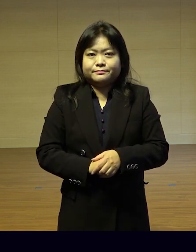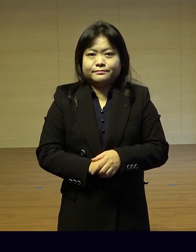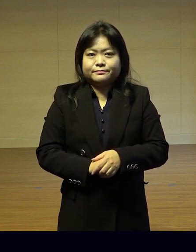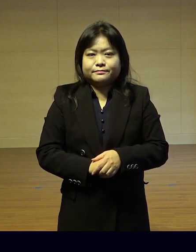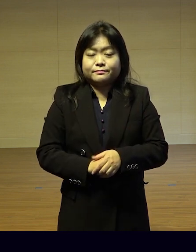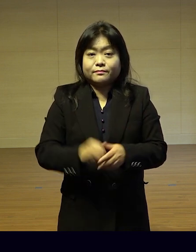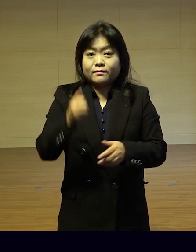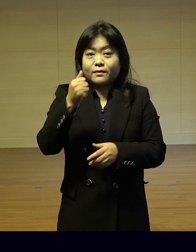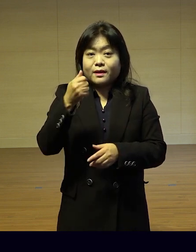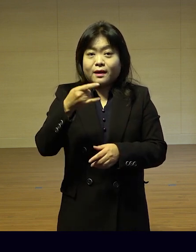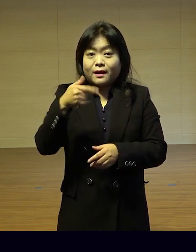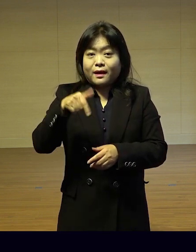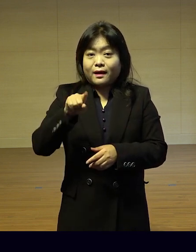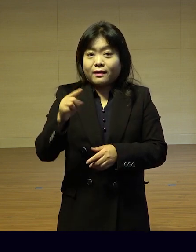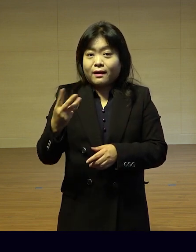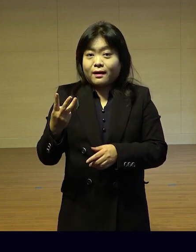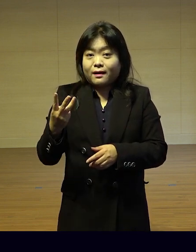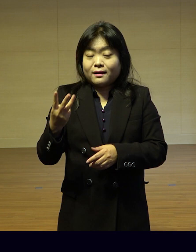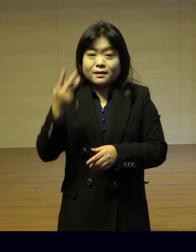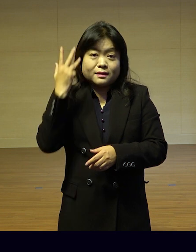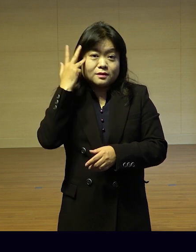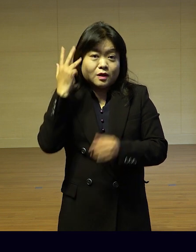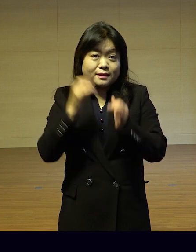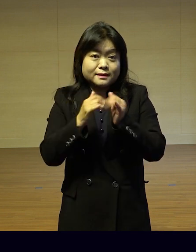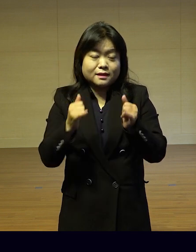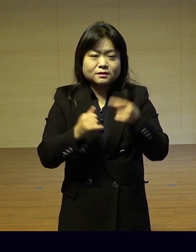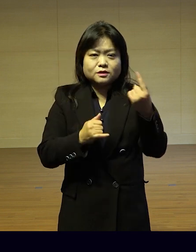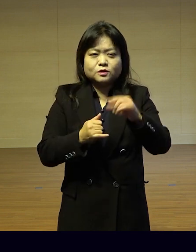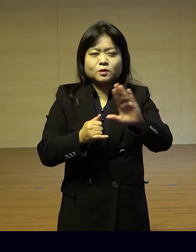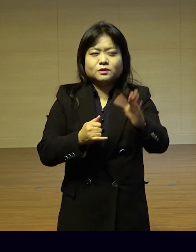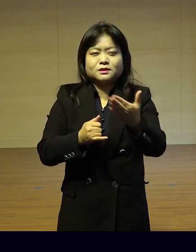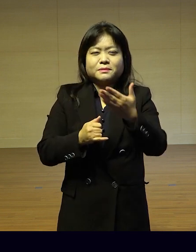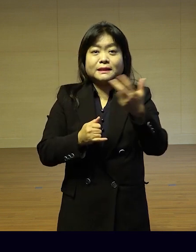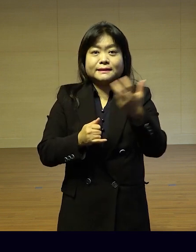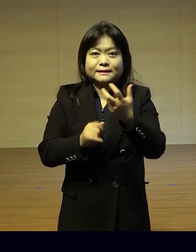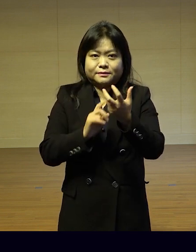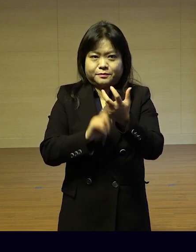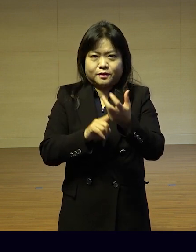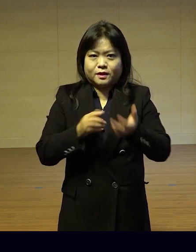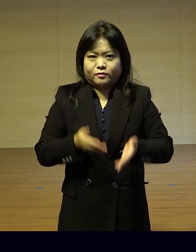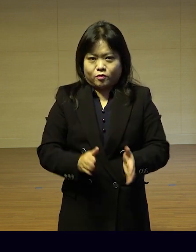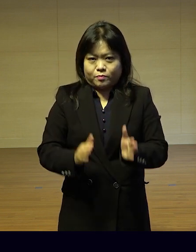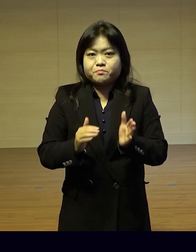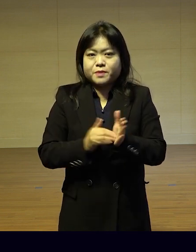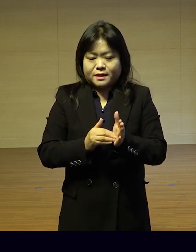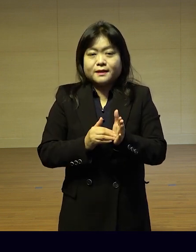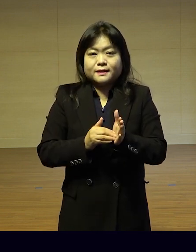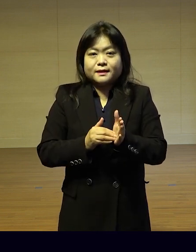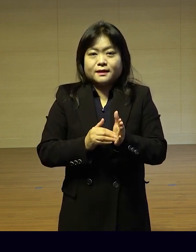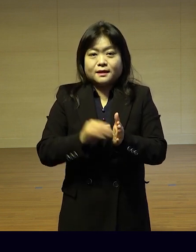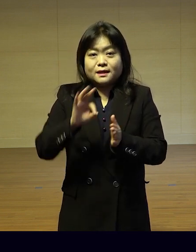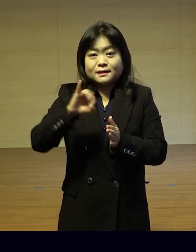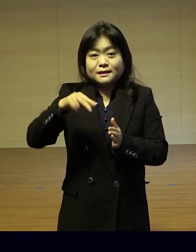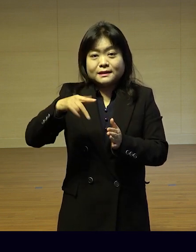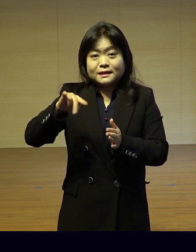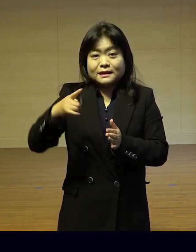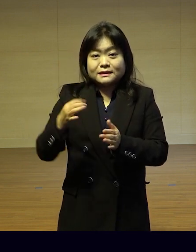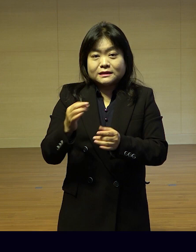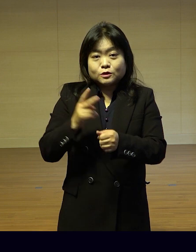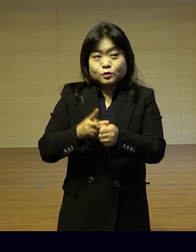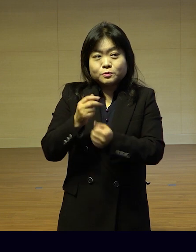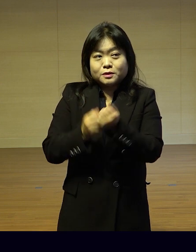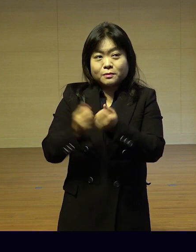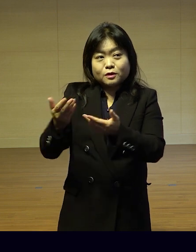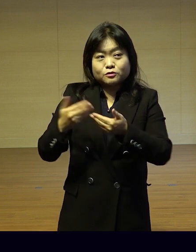일단 헤겔이라고 하는 이 철학자는 1770년에 태어나서 아까 이재성 교수님이 말씀